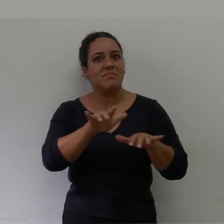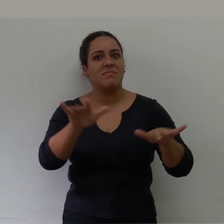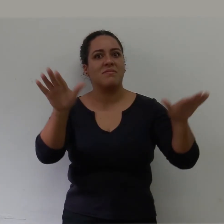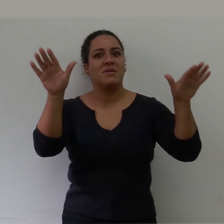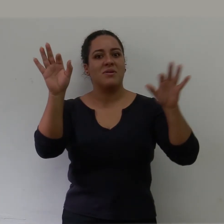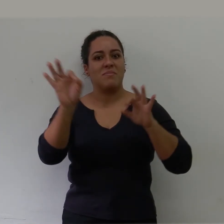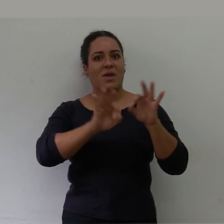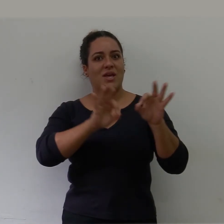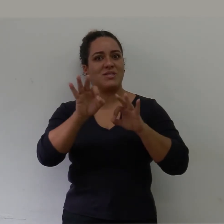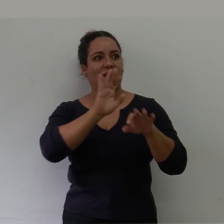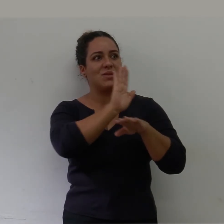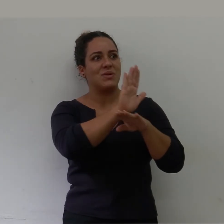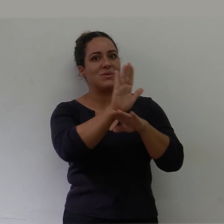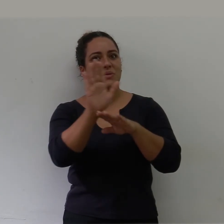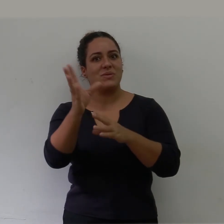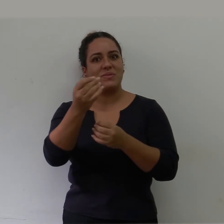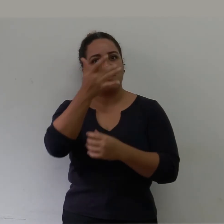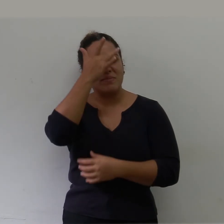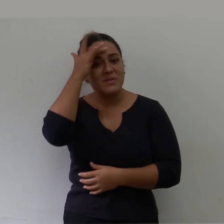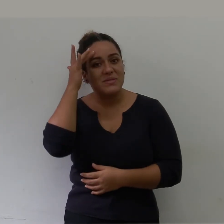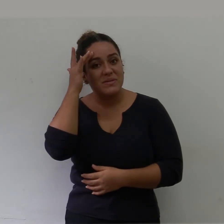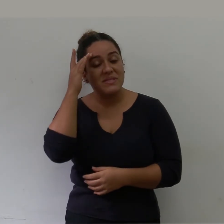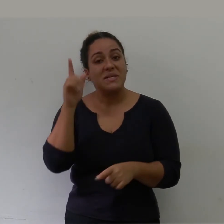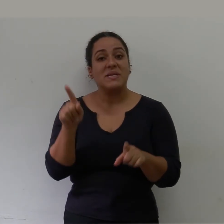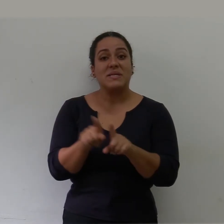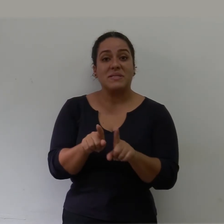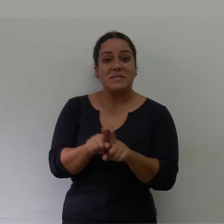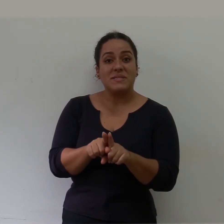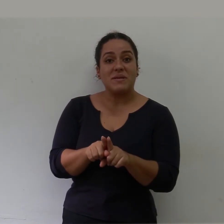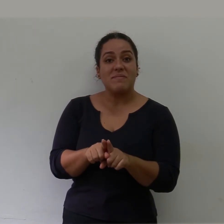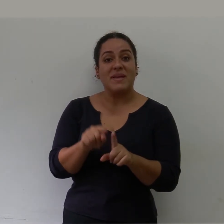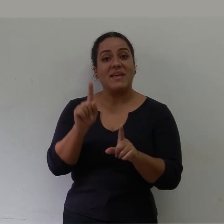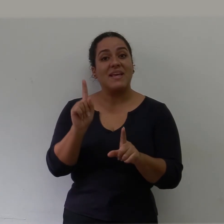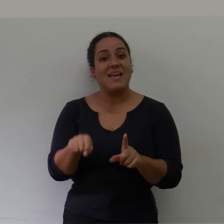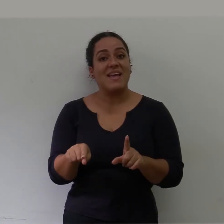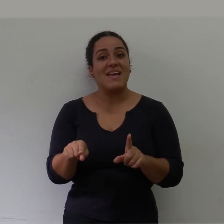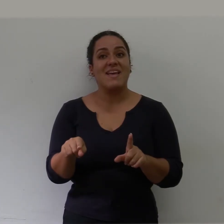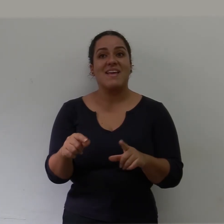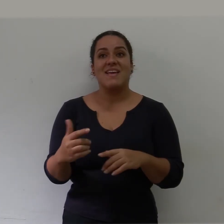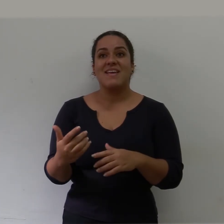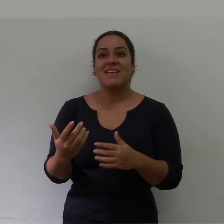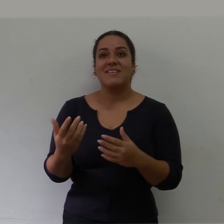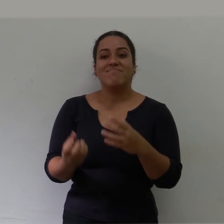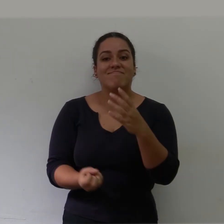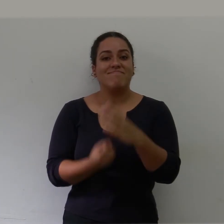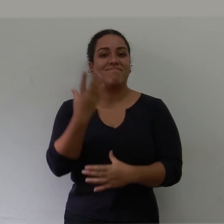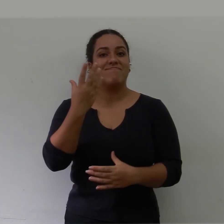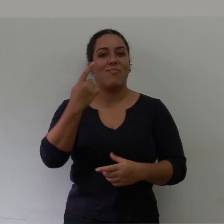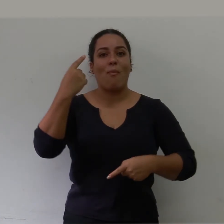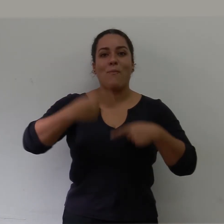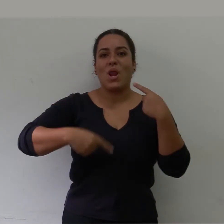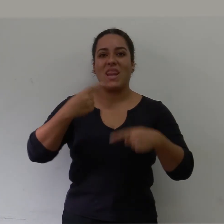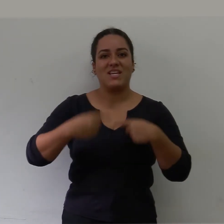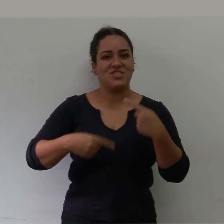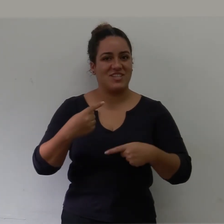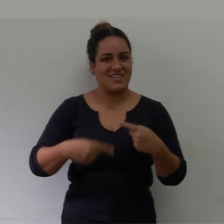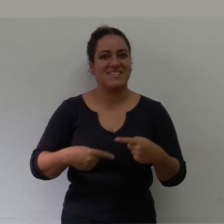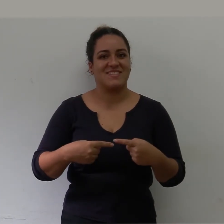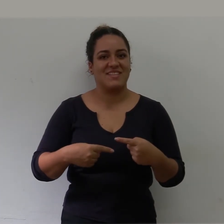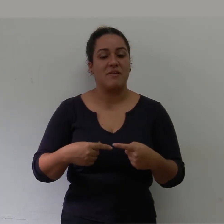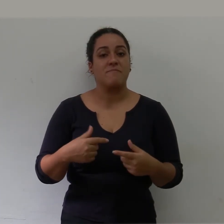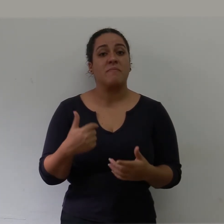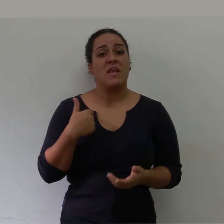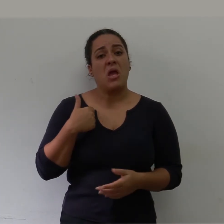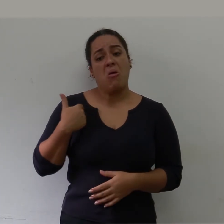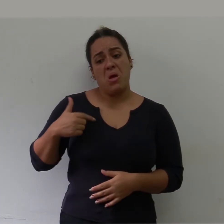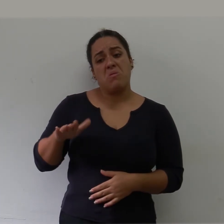do projeto, como também porque veio a problematizar muitas políticas públicas. Quando eu era